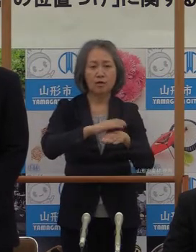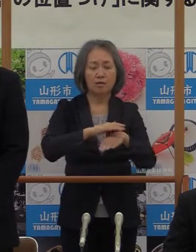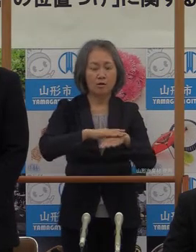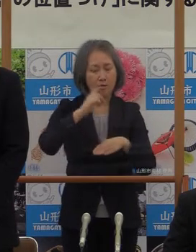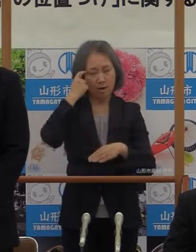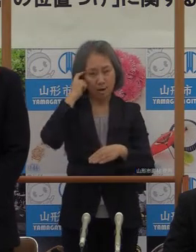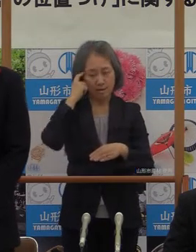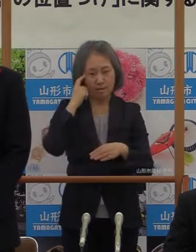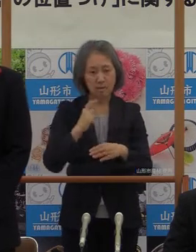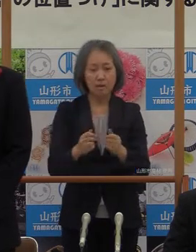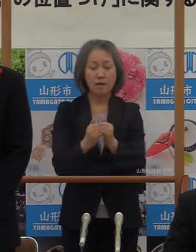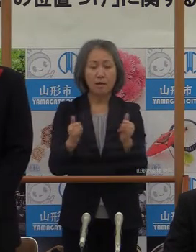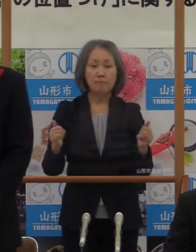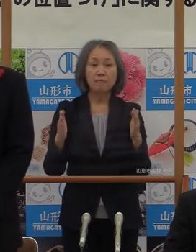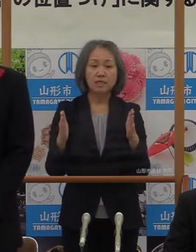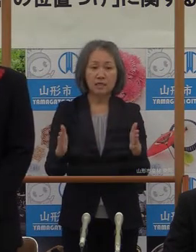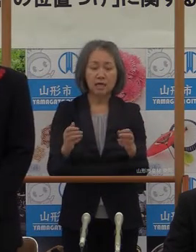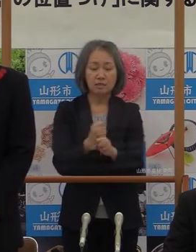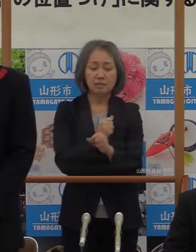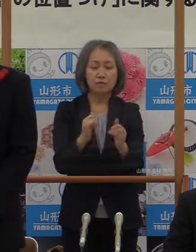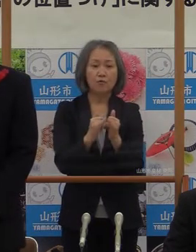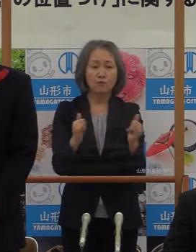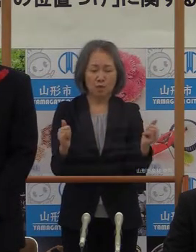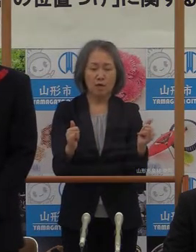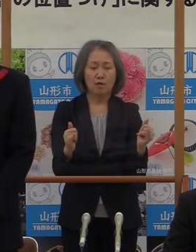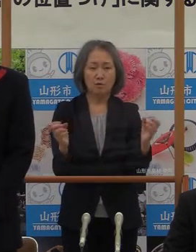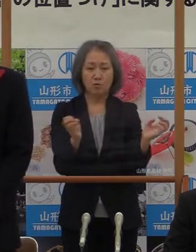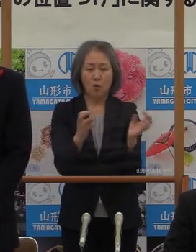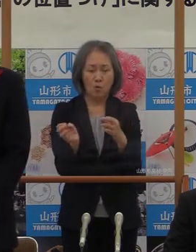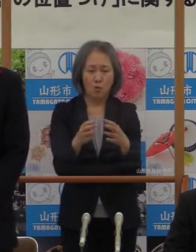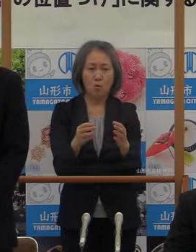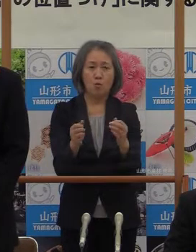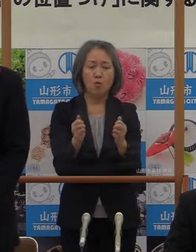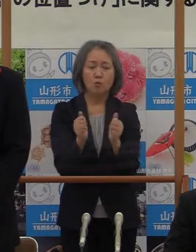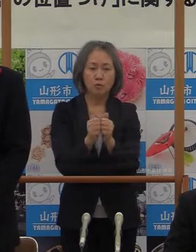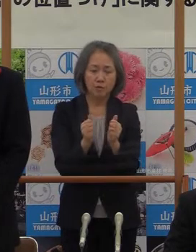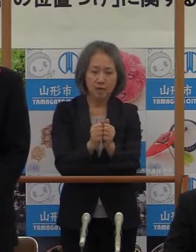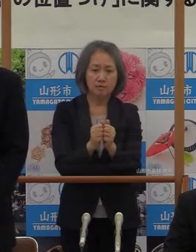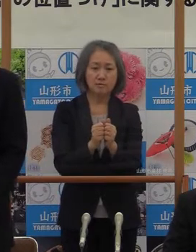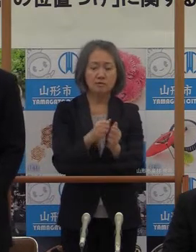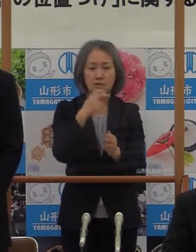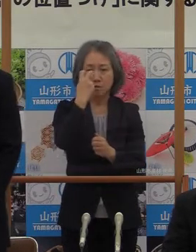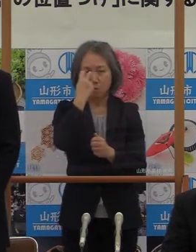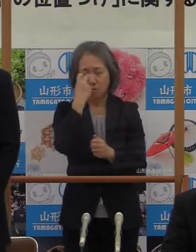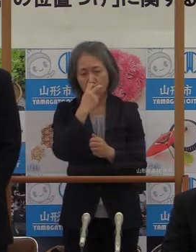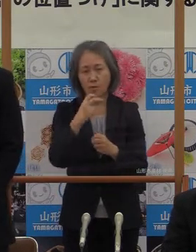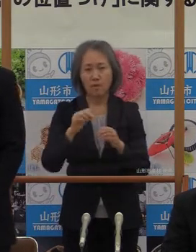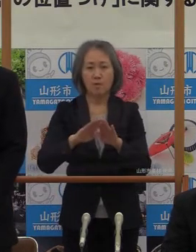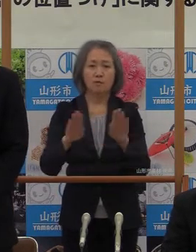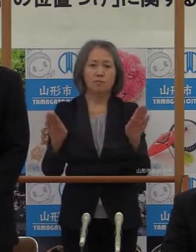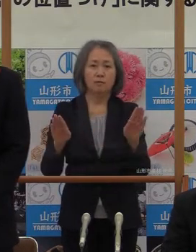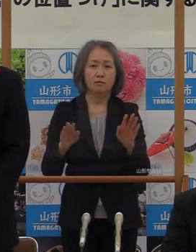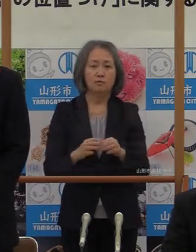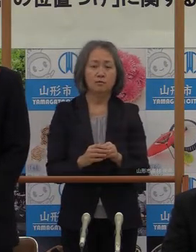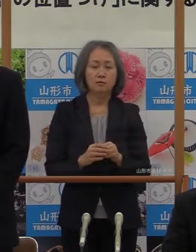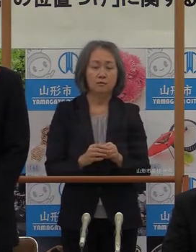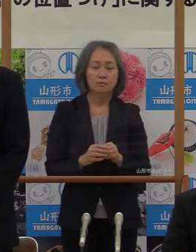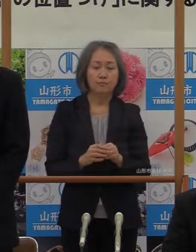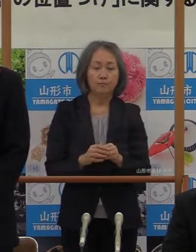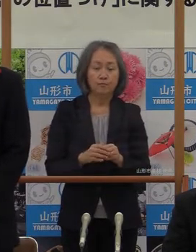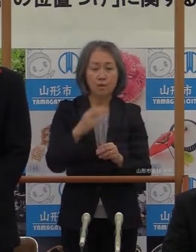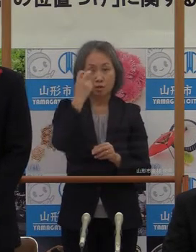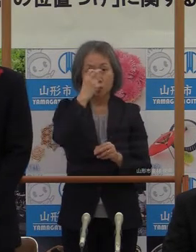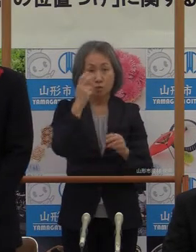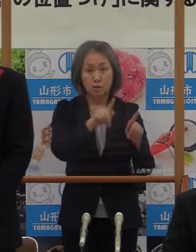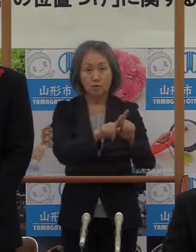業者との対話を行うサウンディング型市場調査を実施するものであります。この調査により